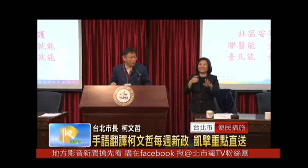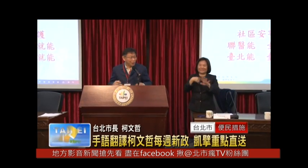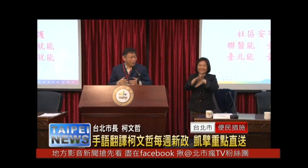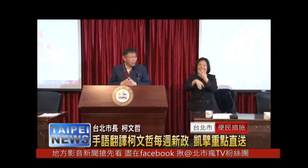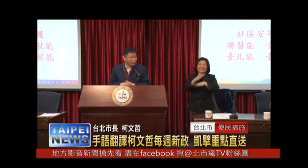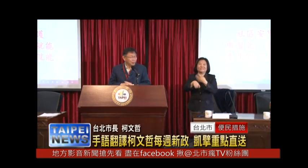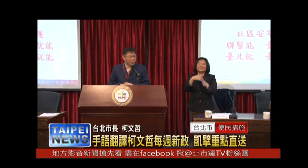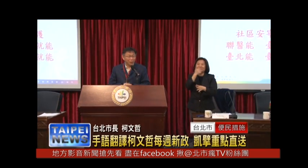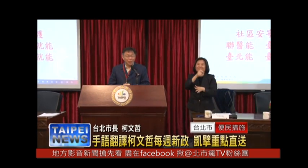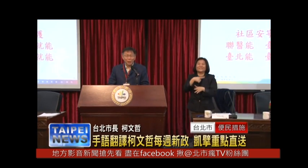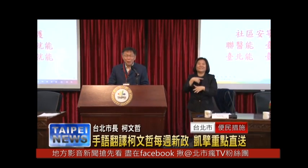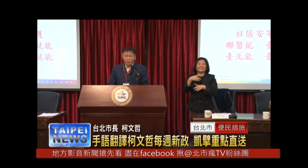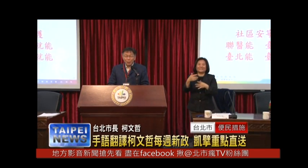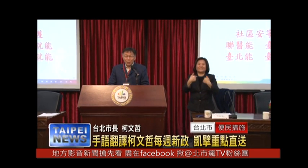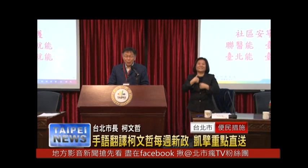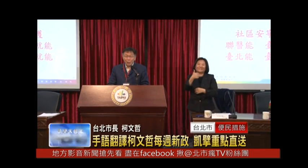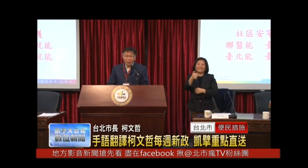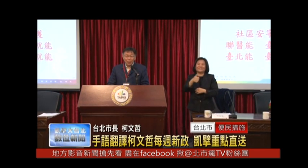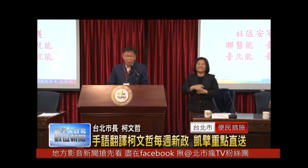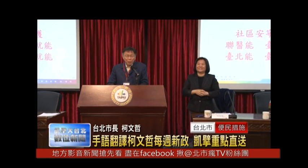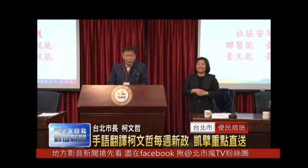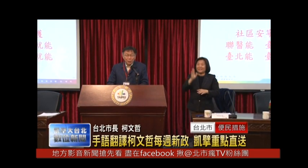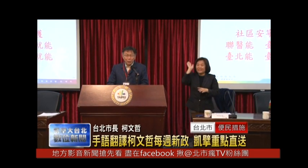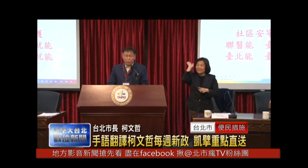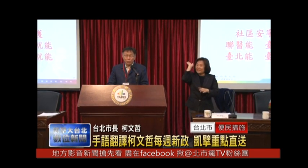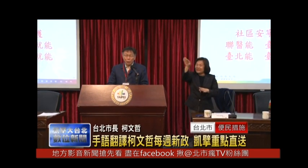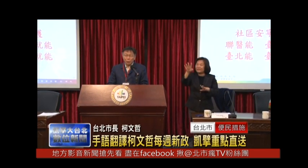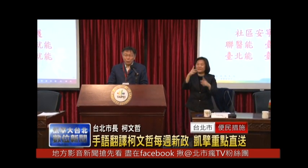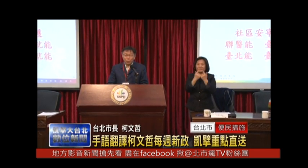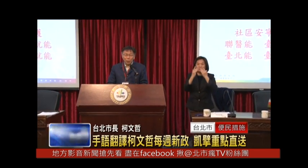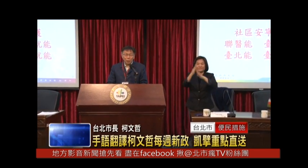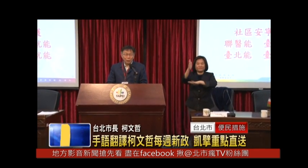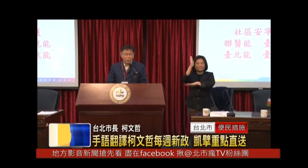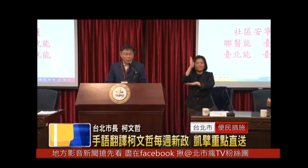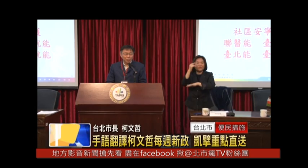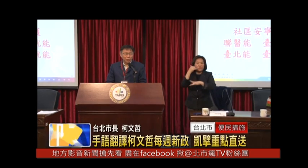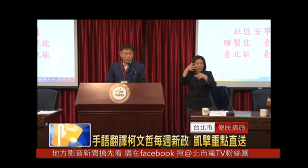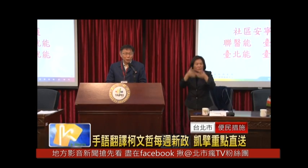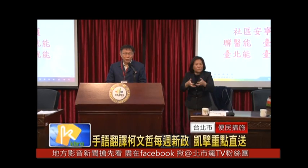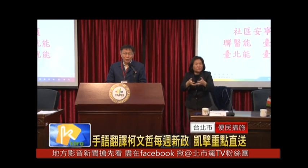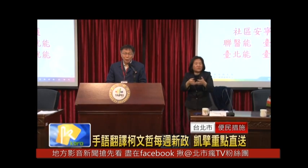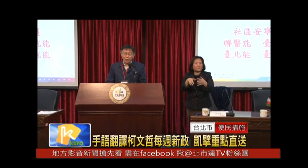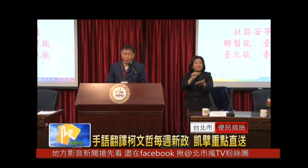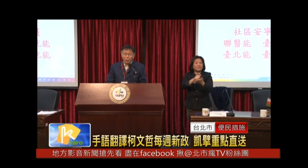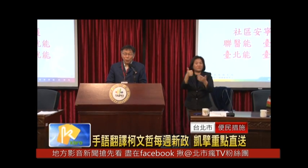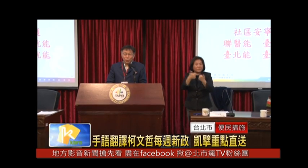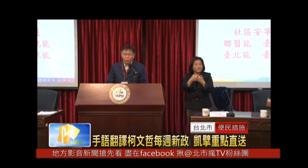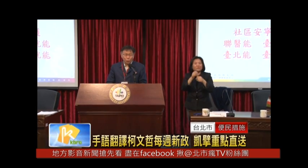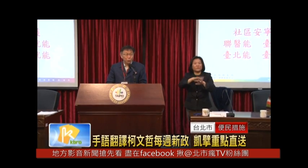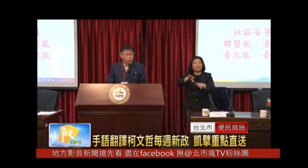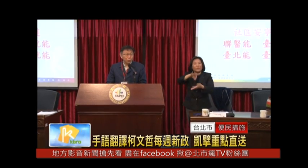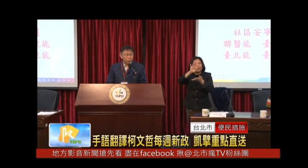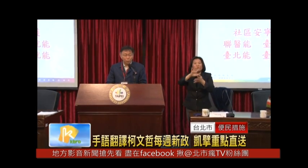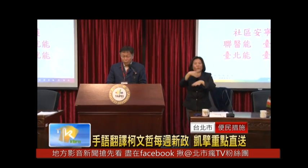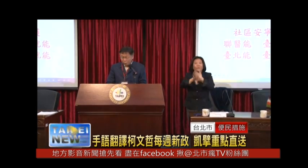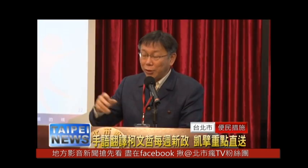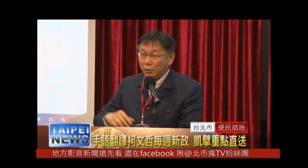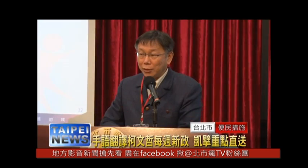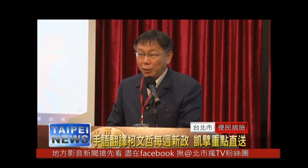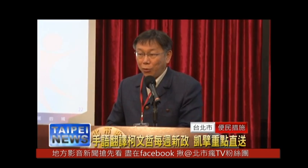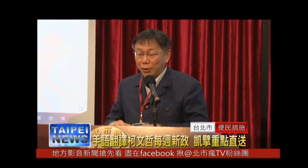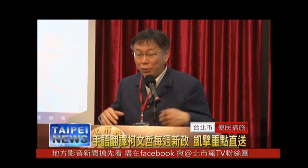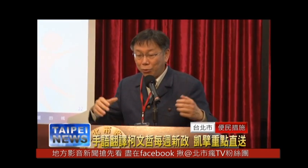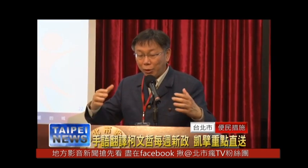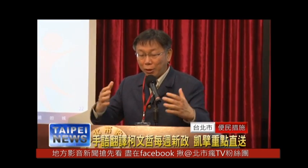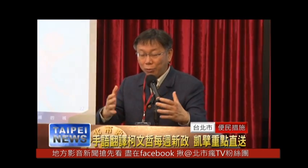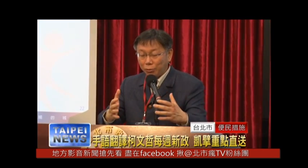手语的老师哈，将来台北市政府哈重要的记者会都会提供手语的服务。 不